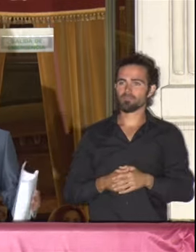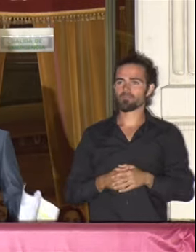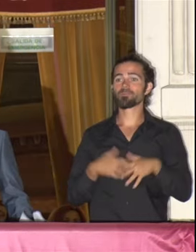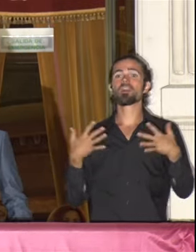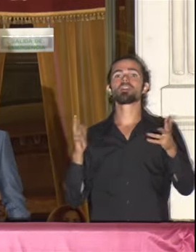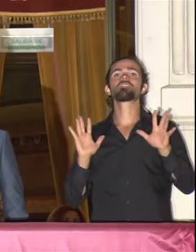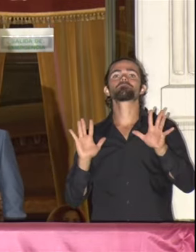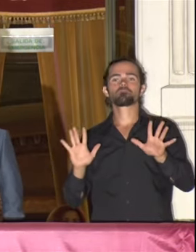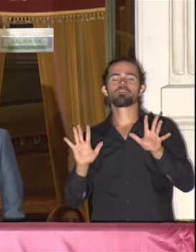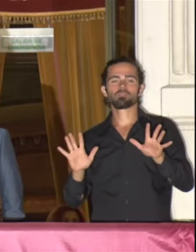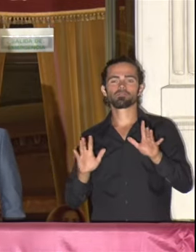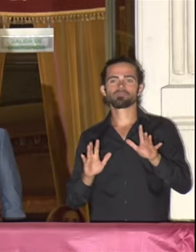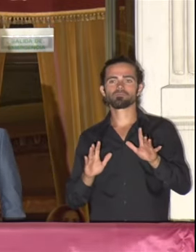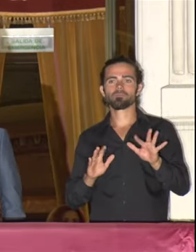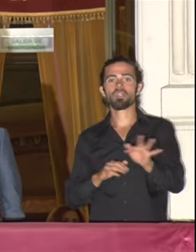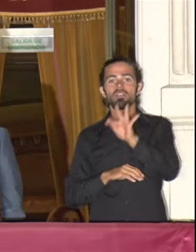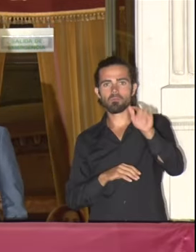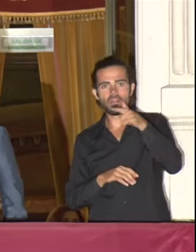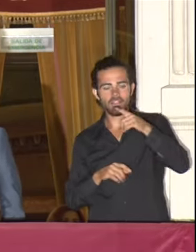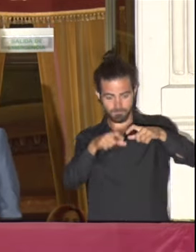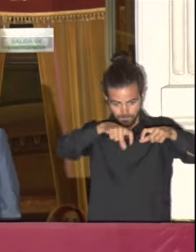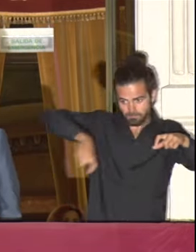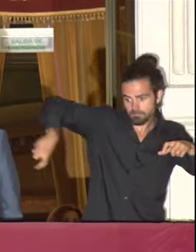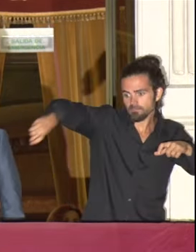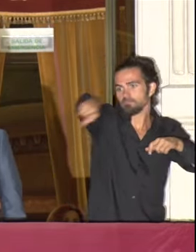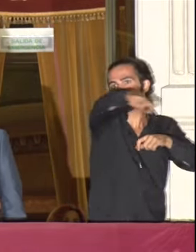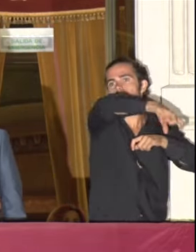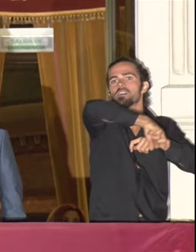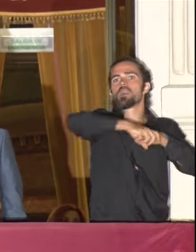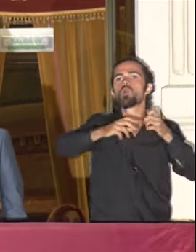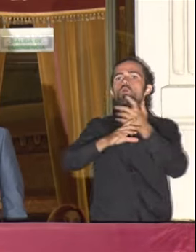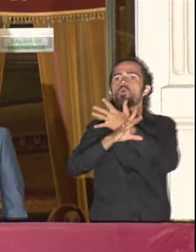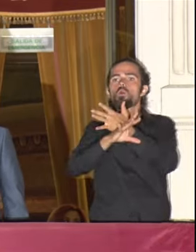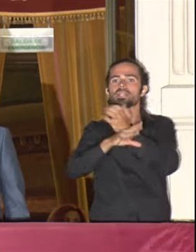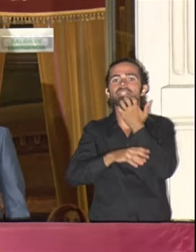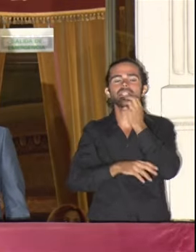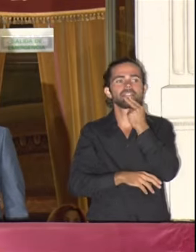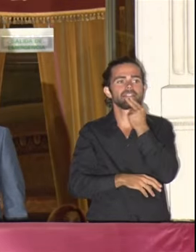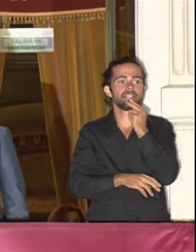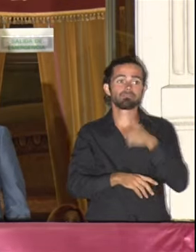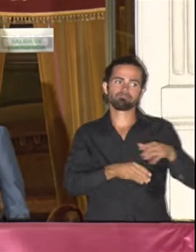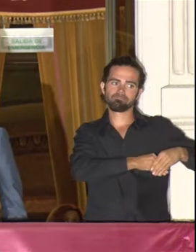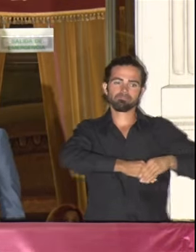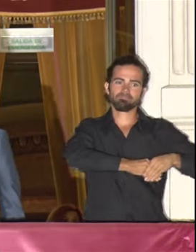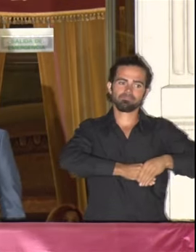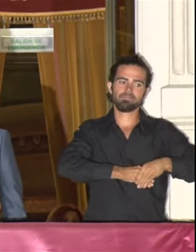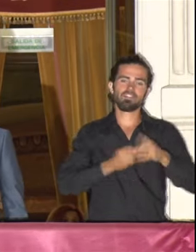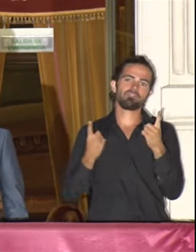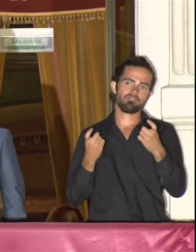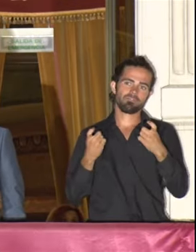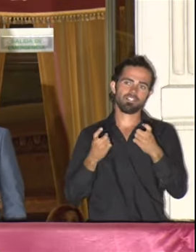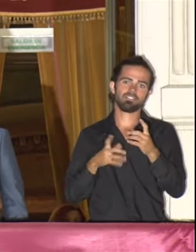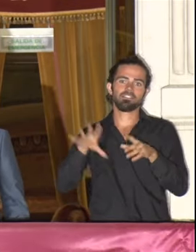Y bueno, y ir por supuesto a las redondas de los juguetes. Si voy con mis nietos, tengo que ir a comprarles el prometido regalo y al tiempo comprar